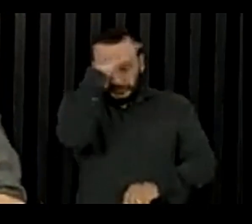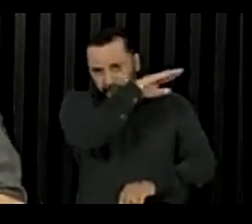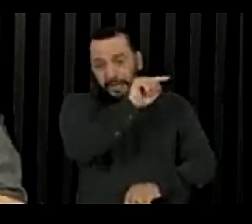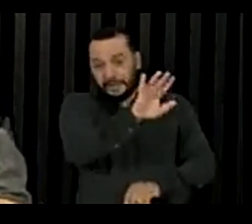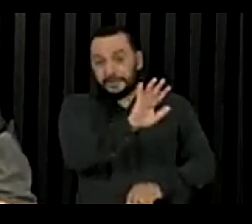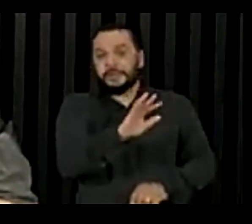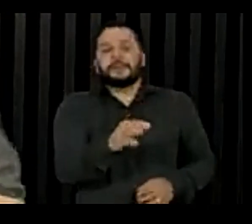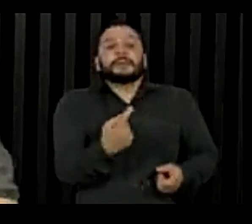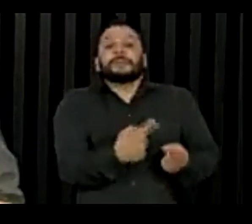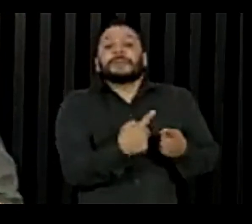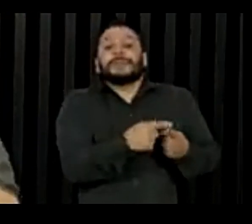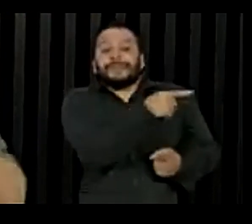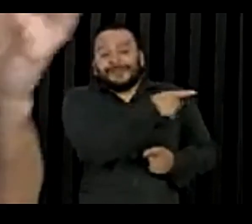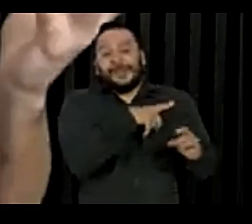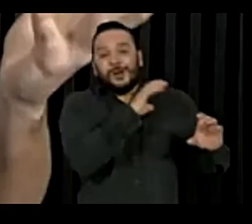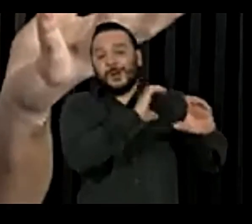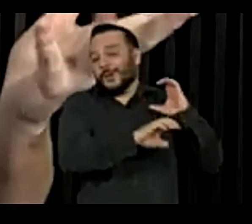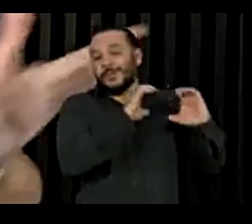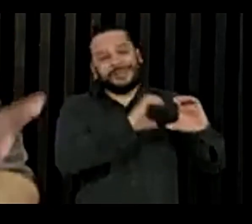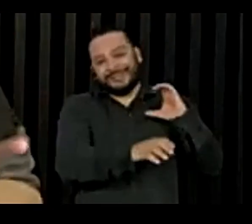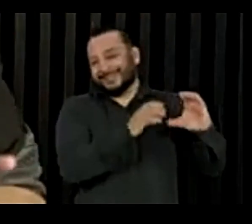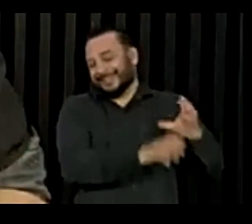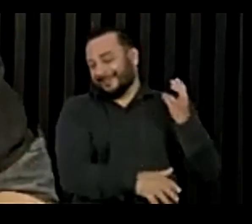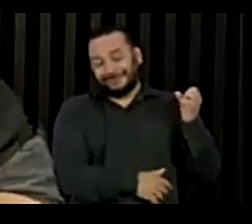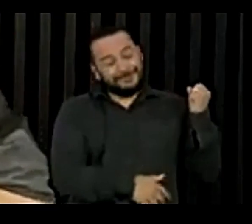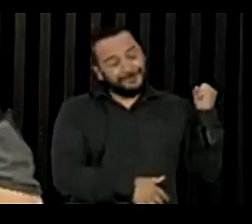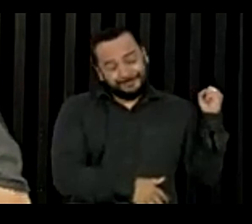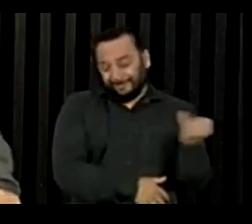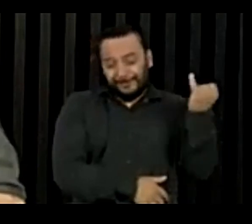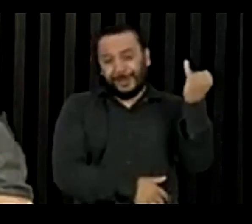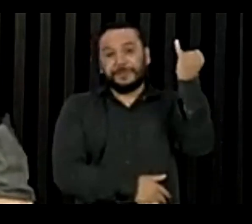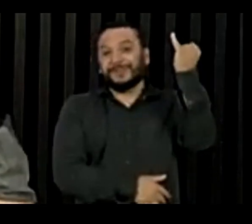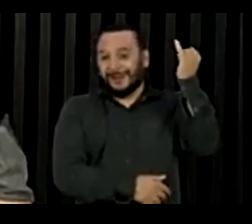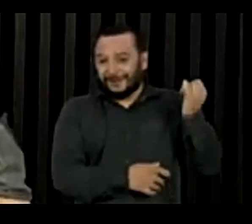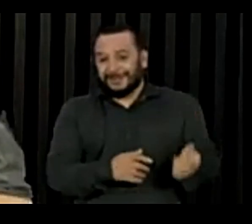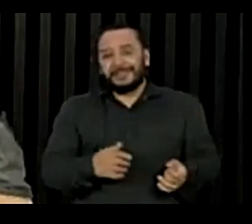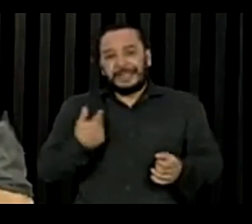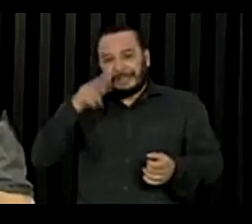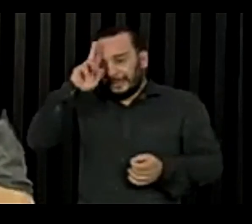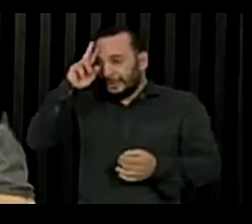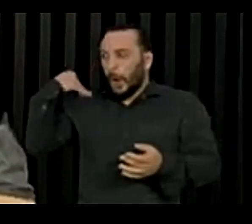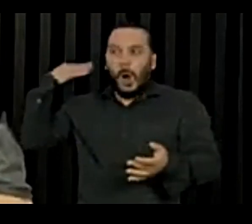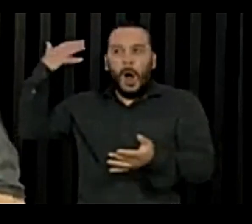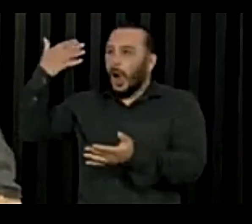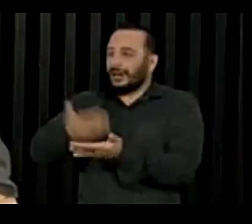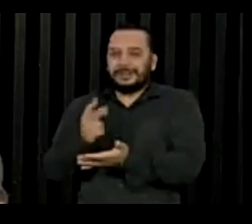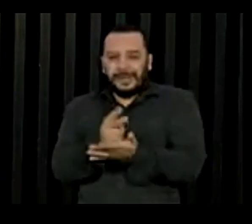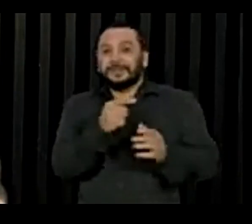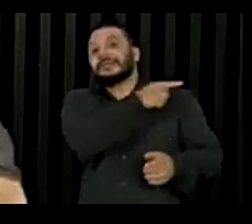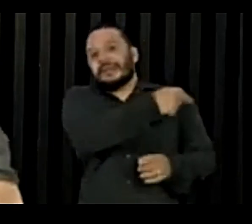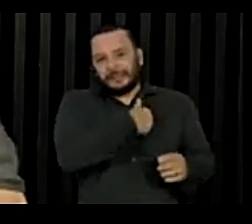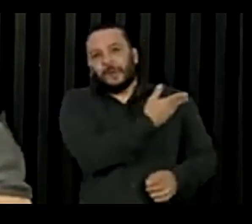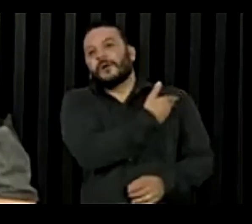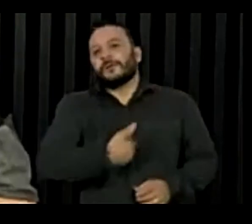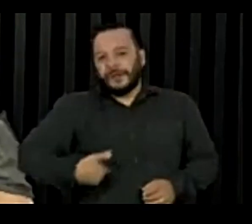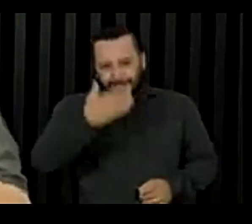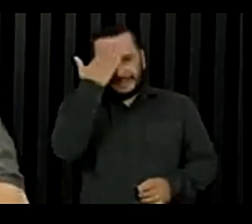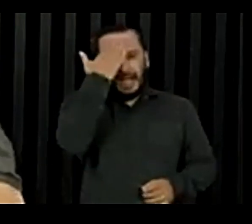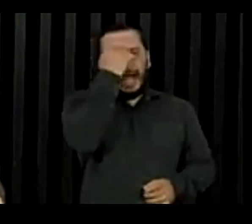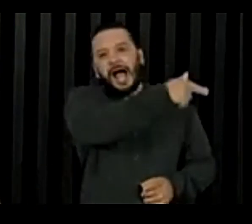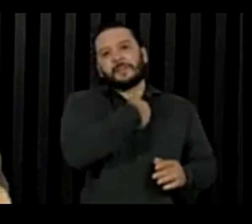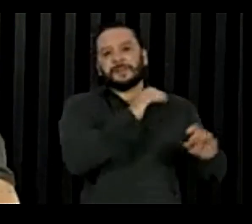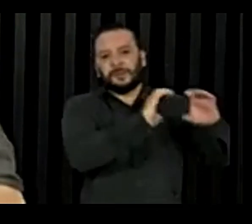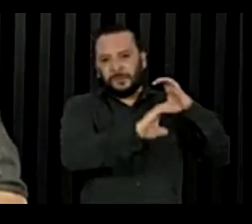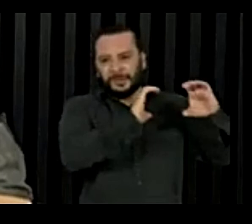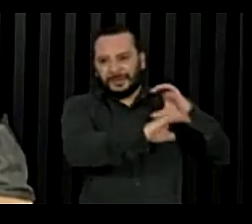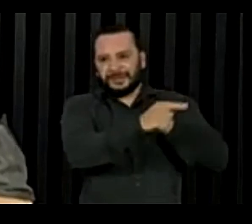a comunicação é fundamental, como sempre foi na história da humanidade. E esse governo sabe se comunicar para essas pessoas, seja